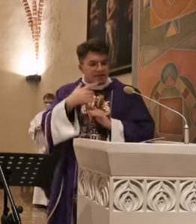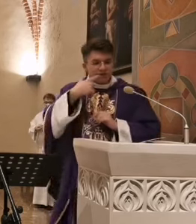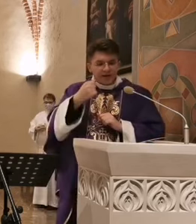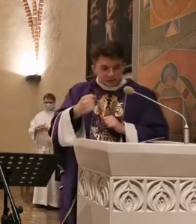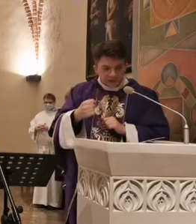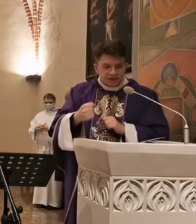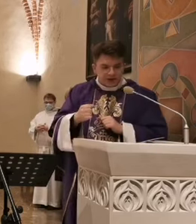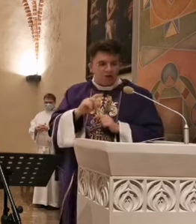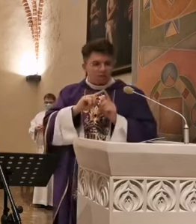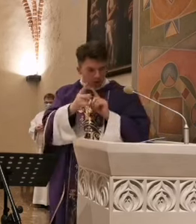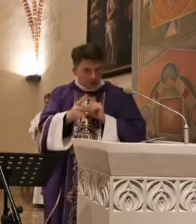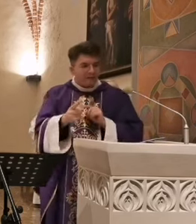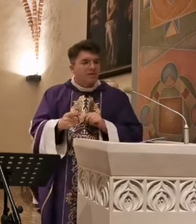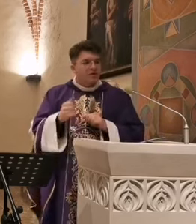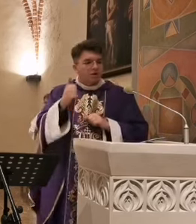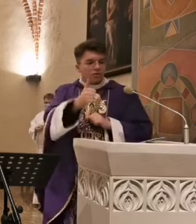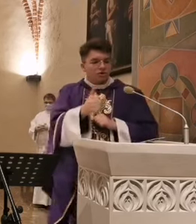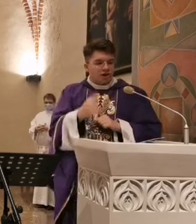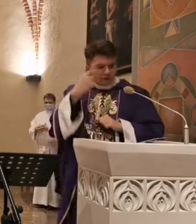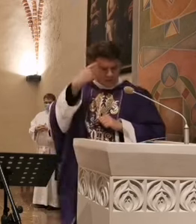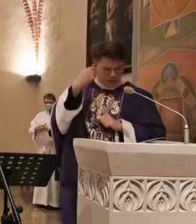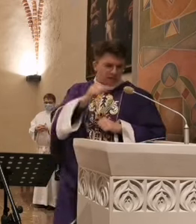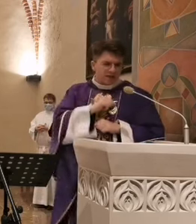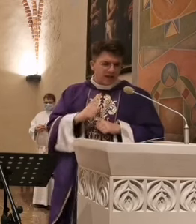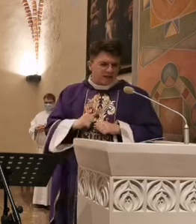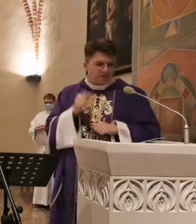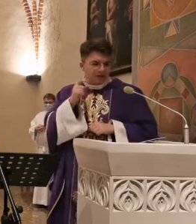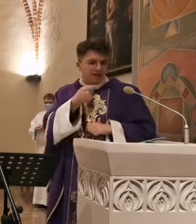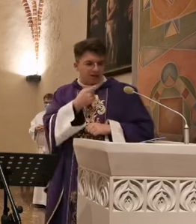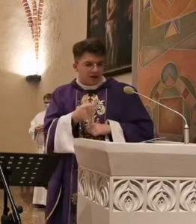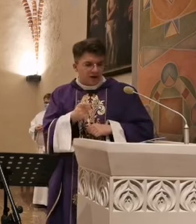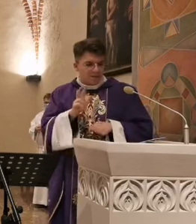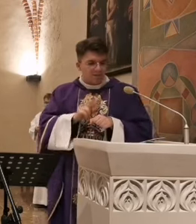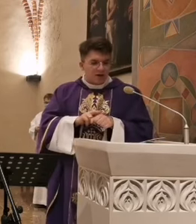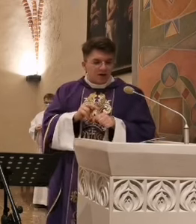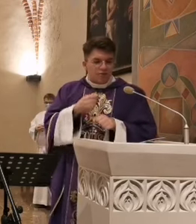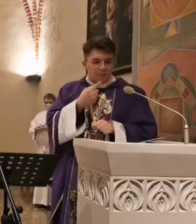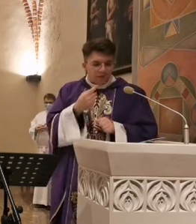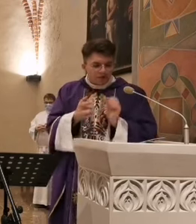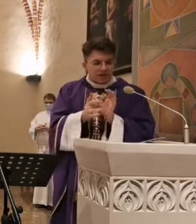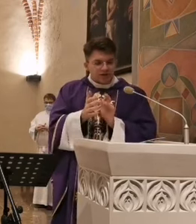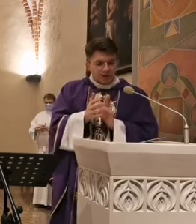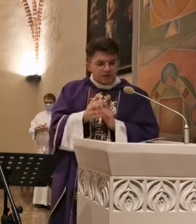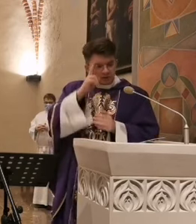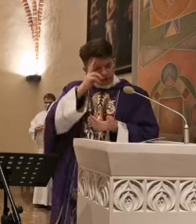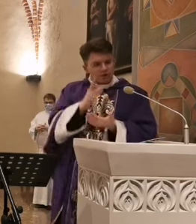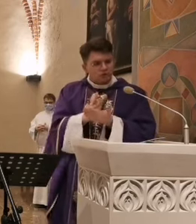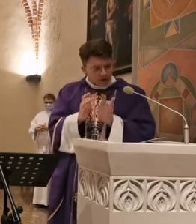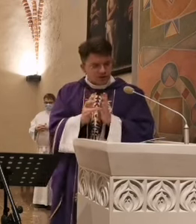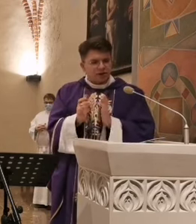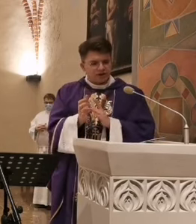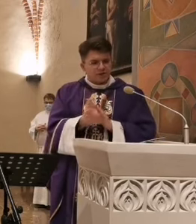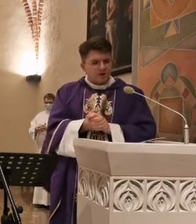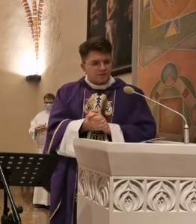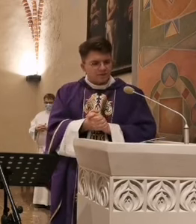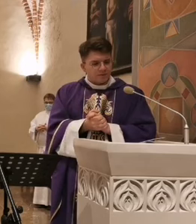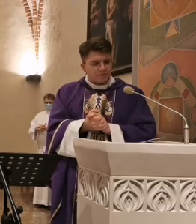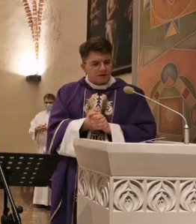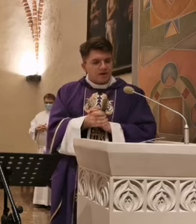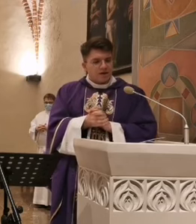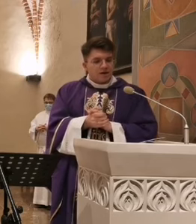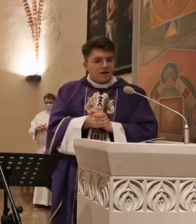Kiedy Jezus zmartwychwstał, potem uczniowie przypomnieli sobie te słowa, które powiedział Jezus i uwierzyli